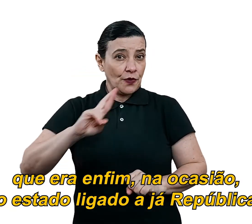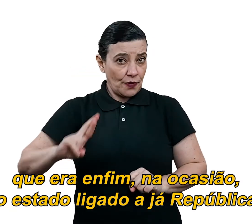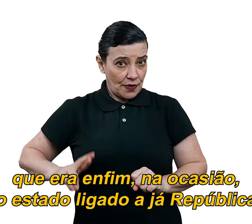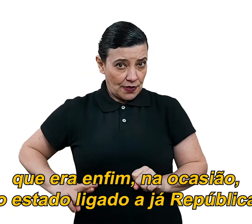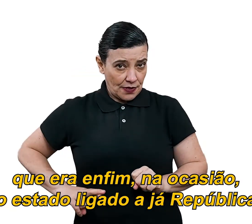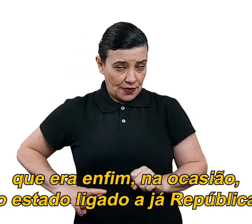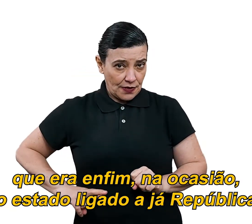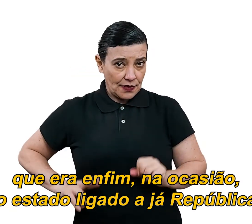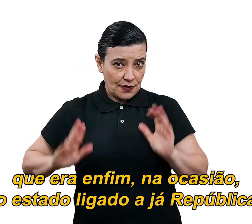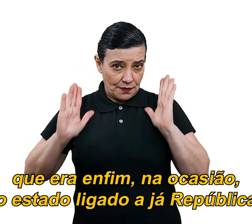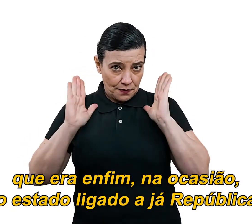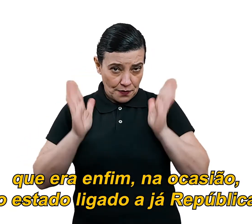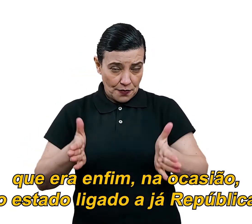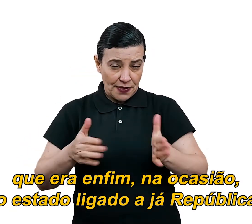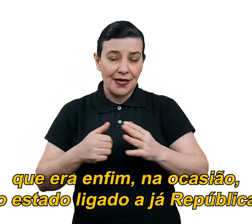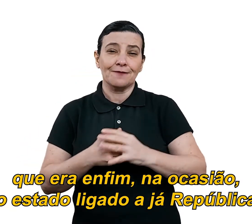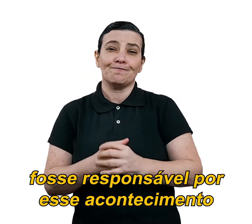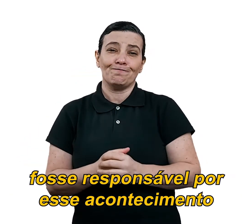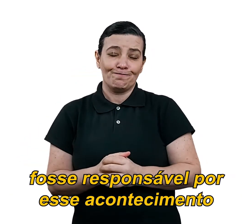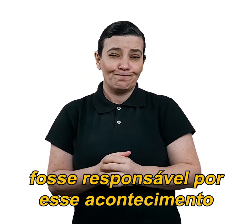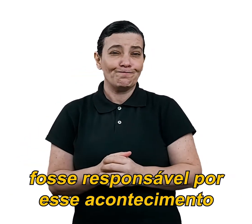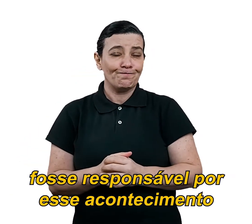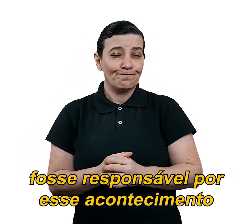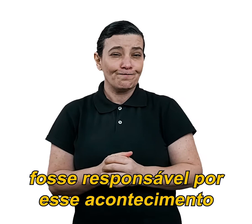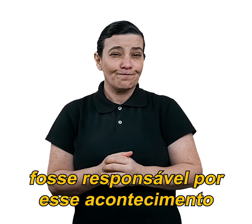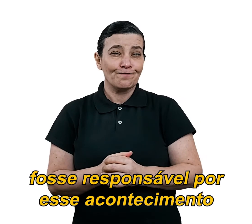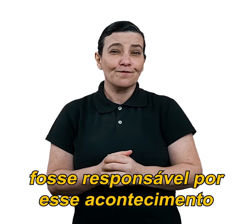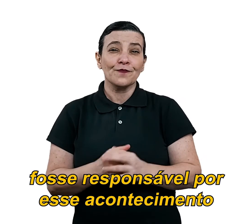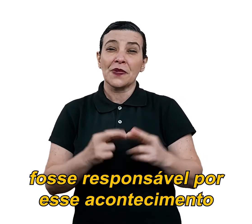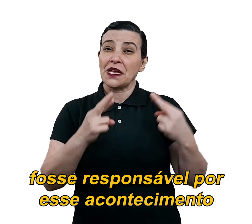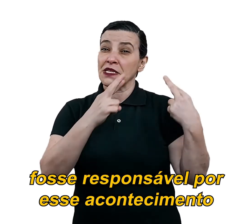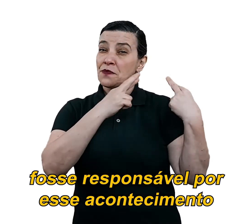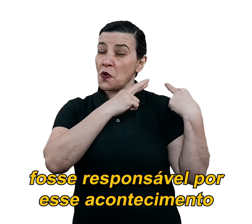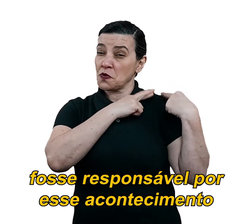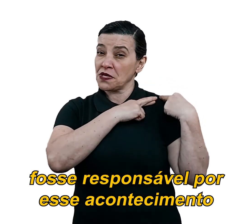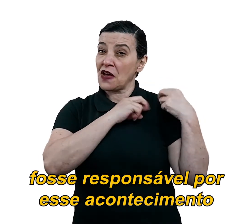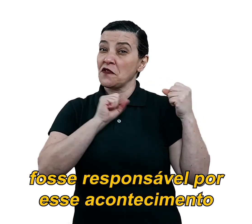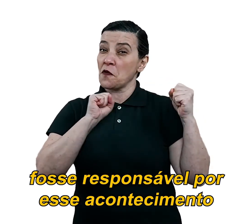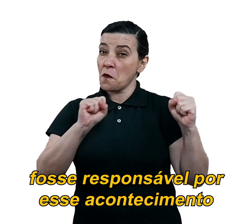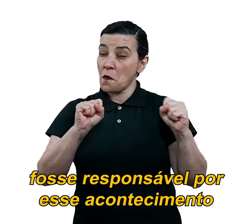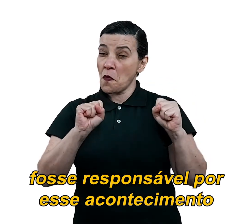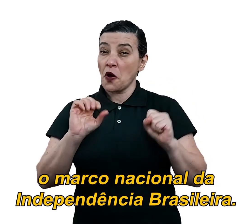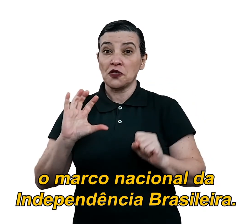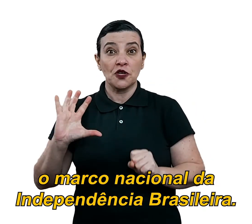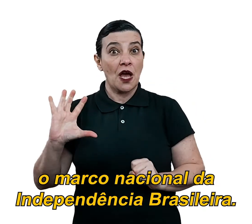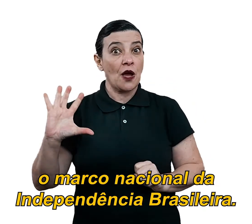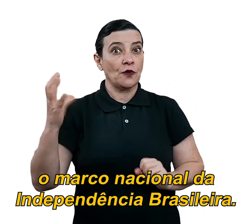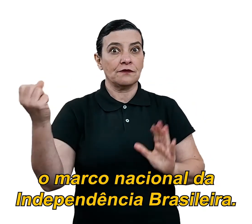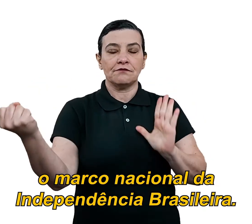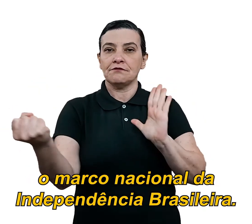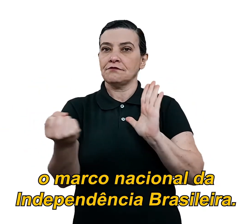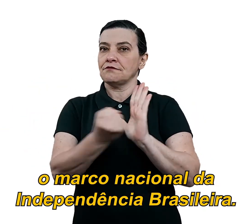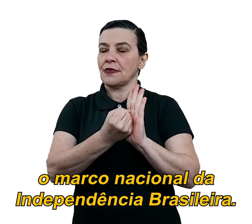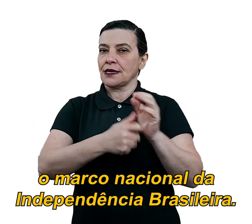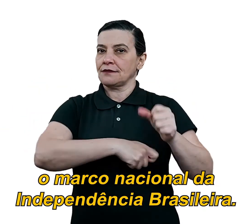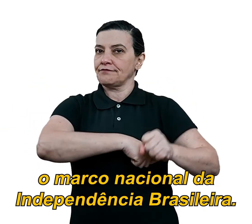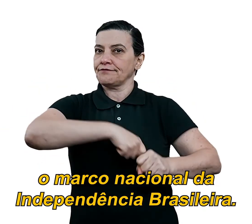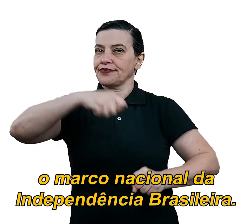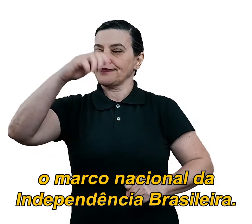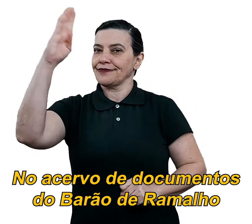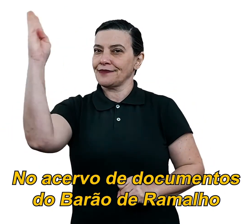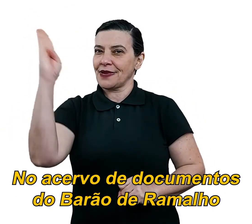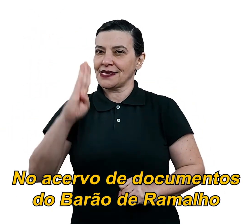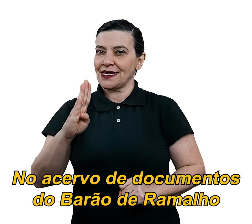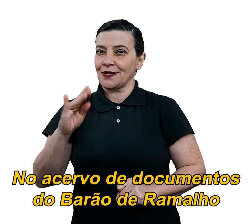ligado à já República, fosse responsável por esse acontecimento, marco nacional da independência